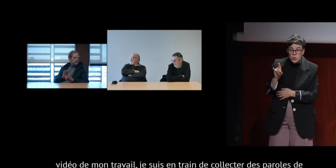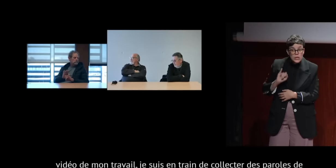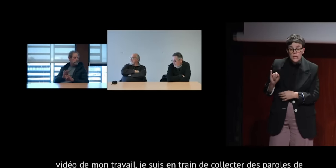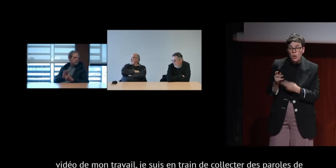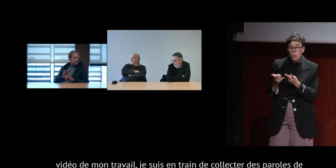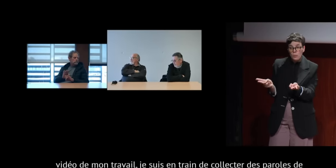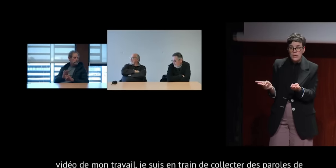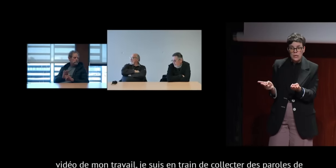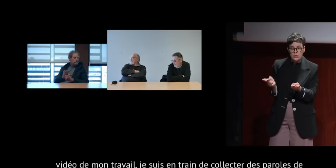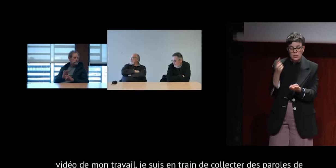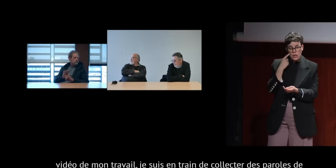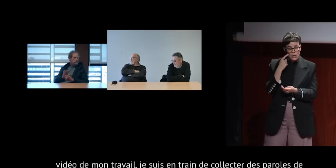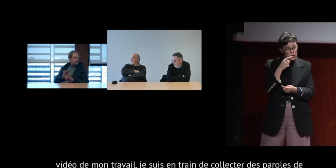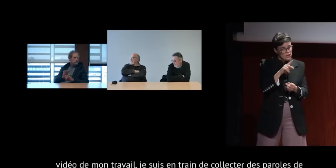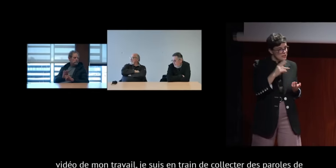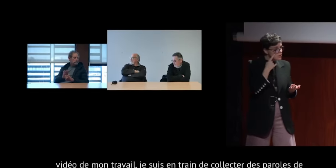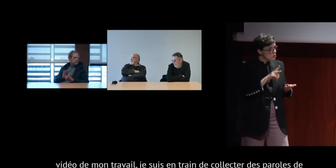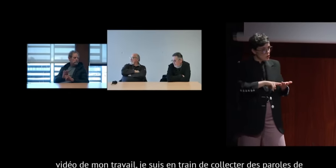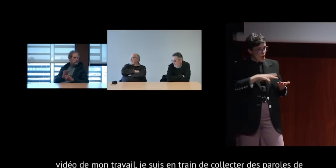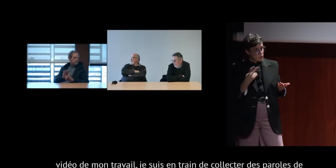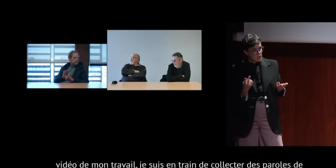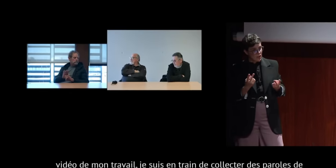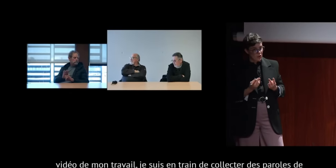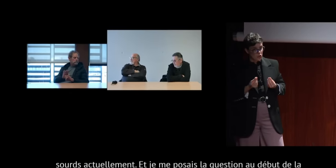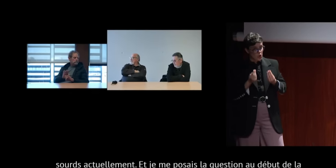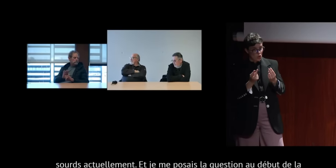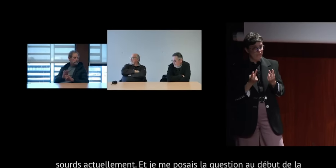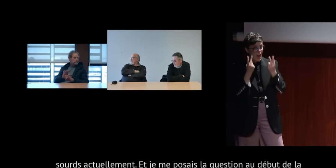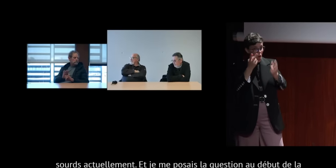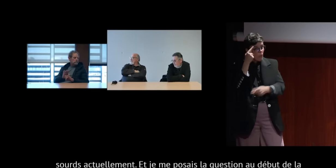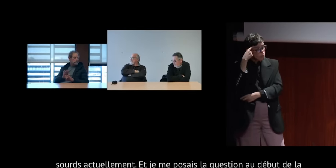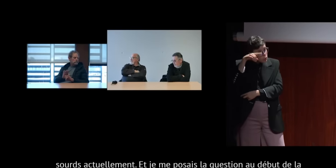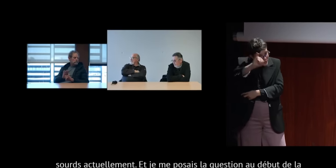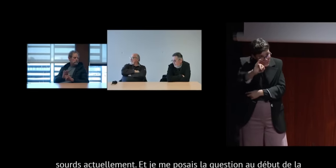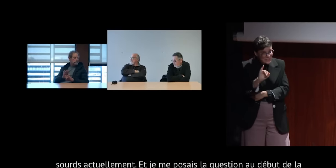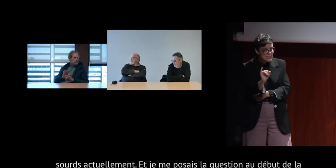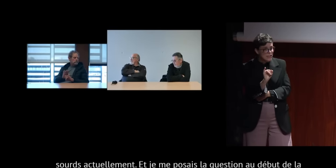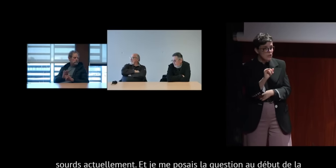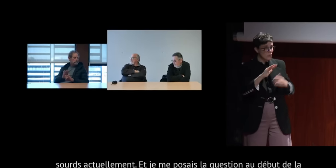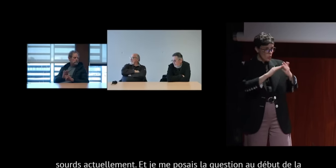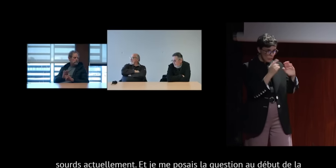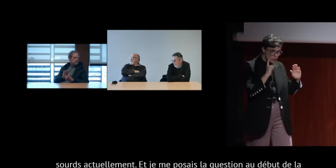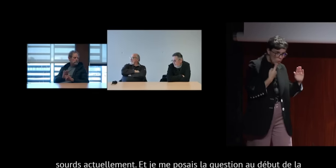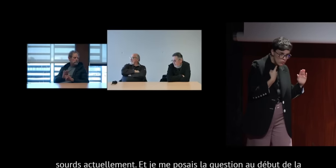qui je vais faire ça ? Pour le public ? Une